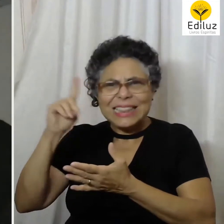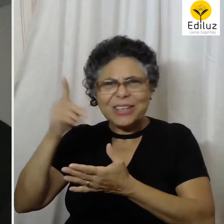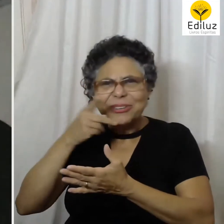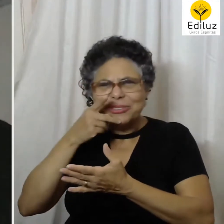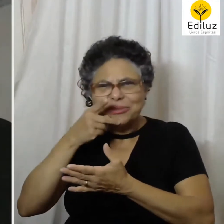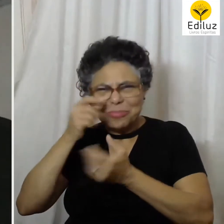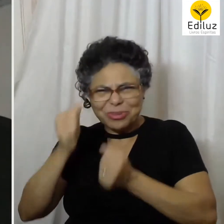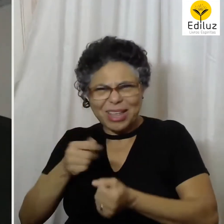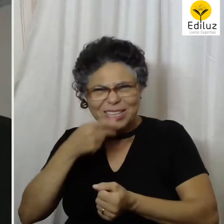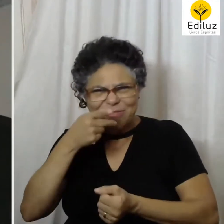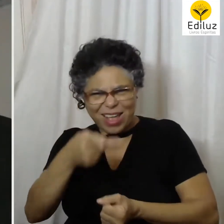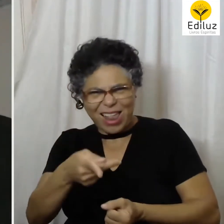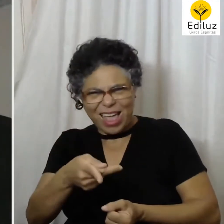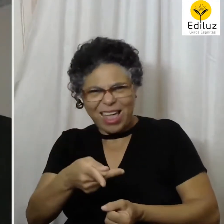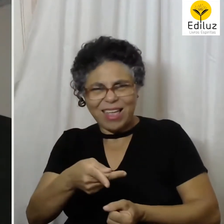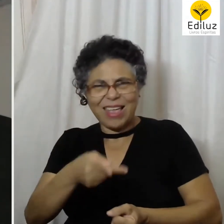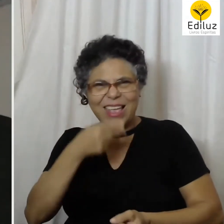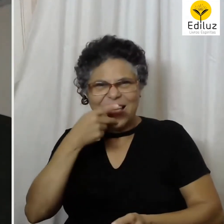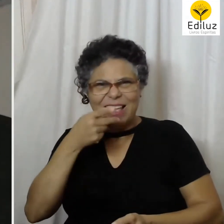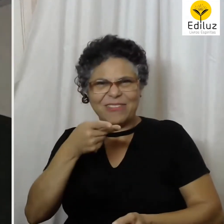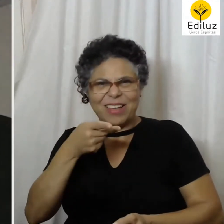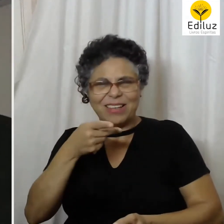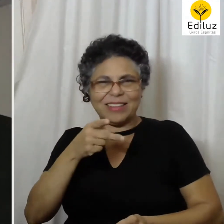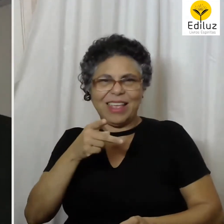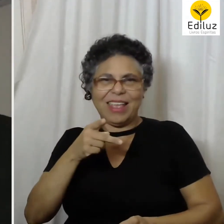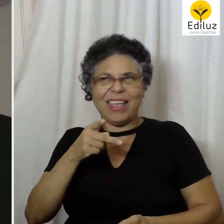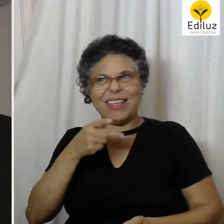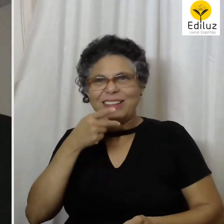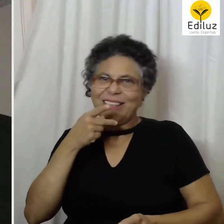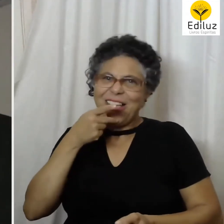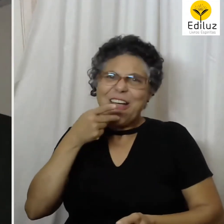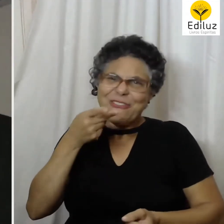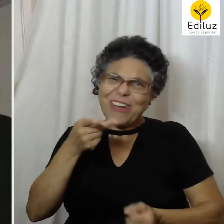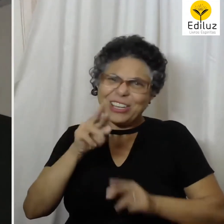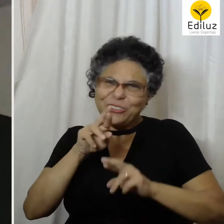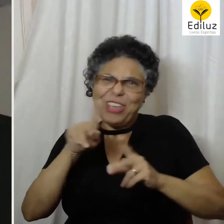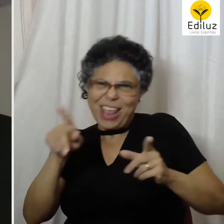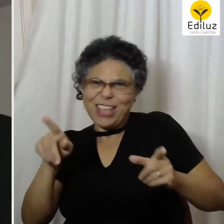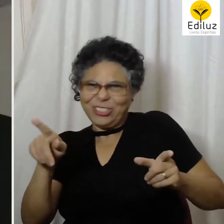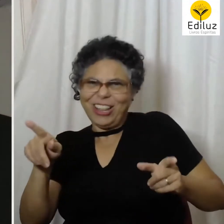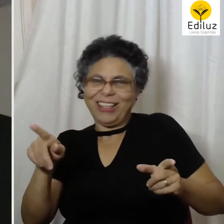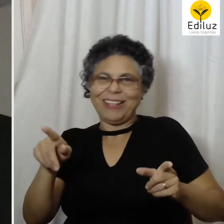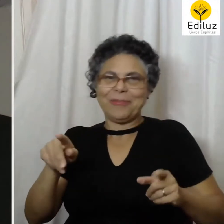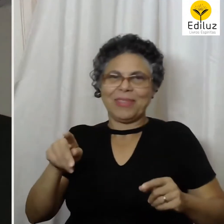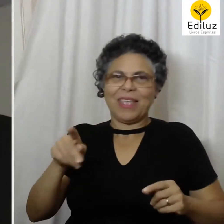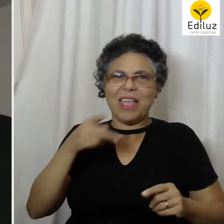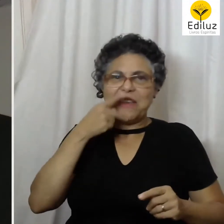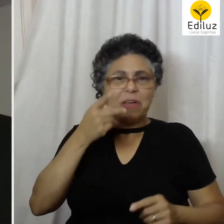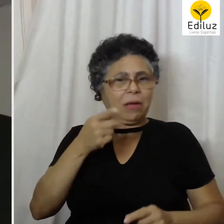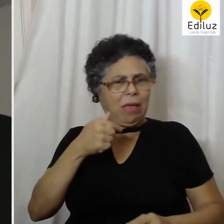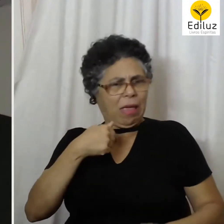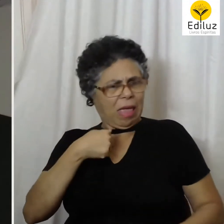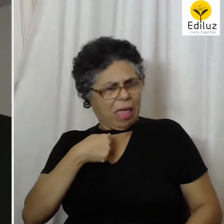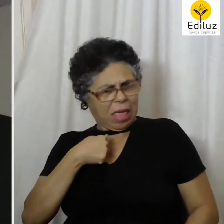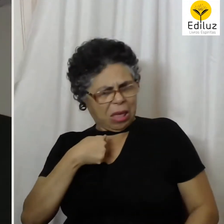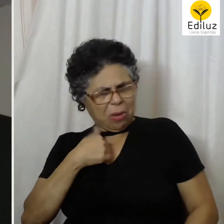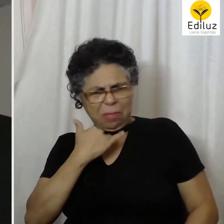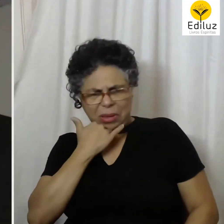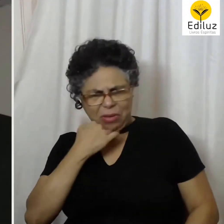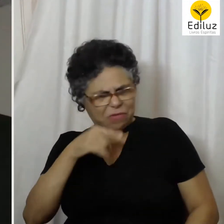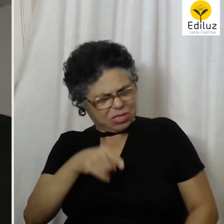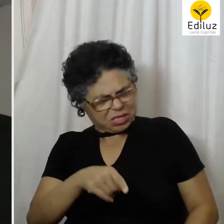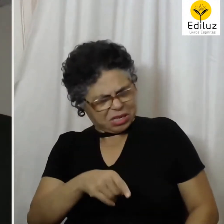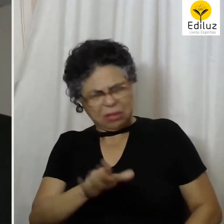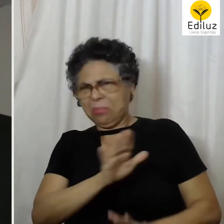falar, ele fala, mas não de maneira audível, ele diria: não, não sou eu quem tem que